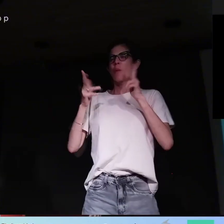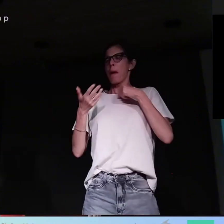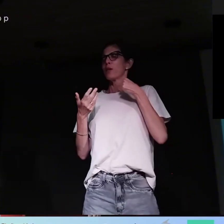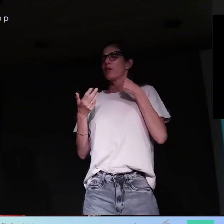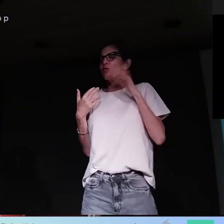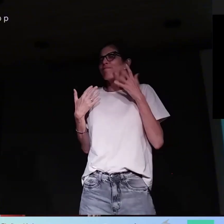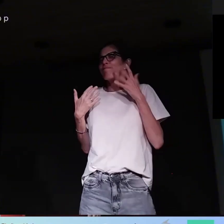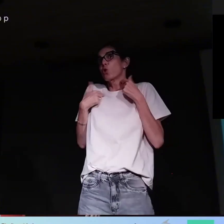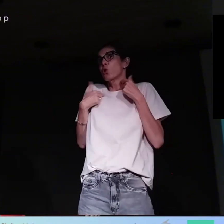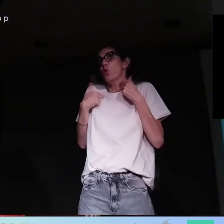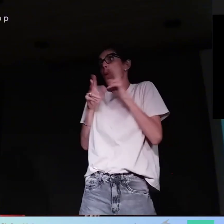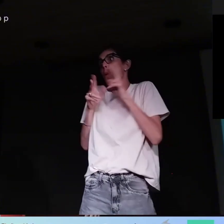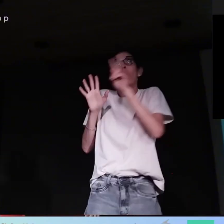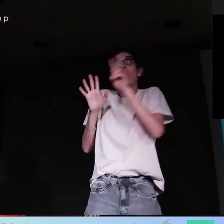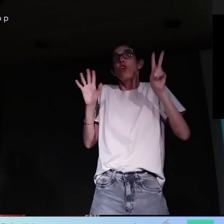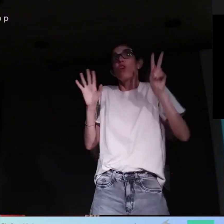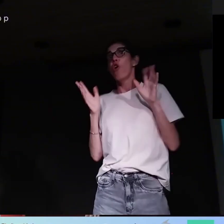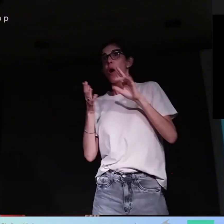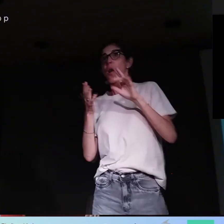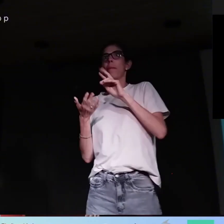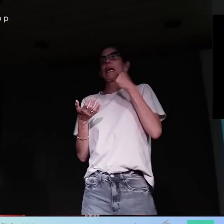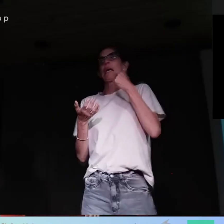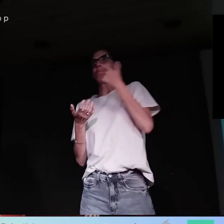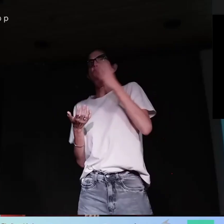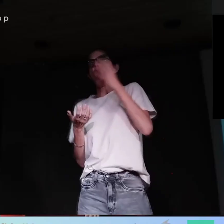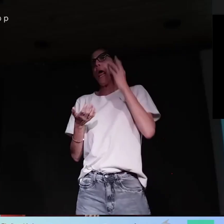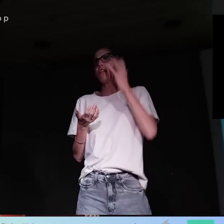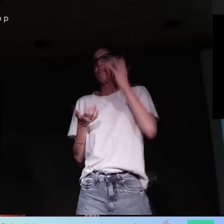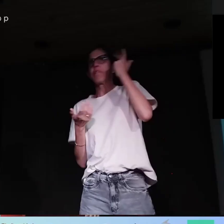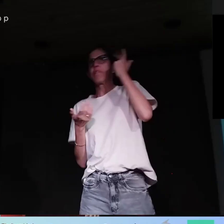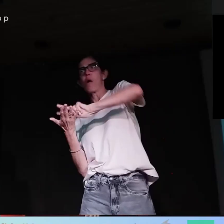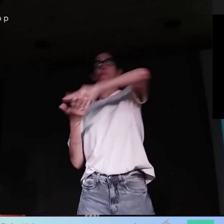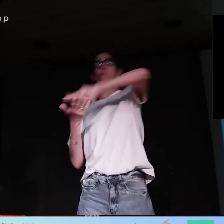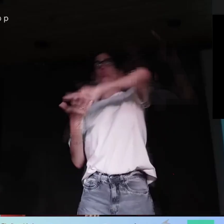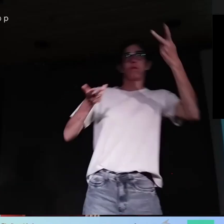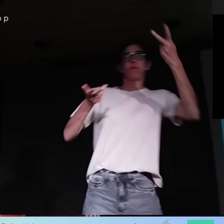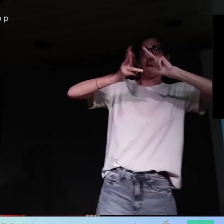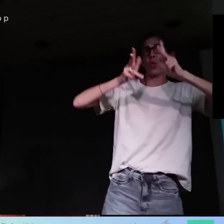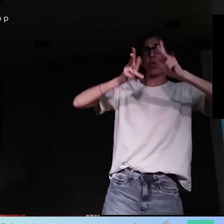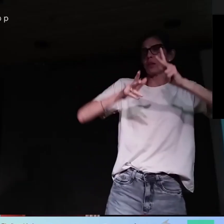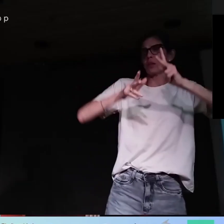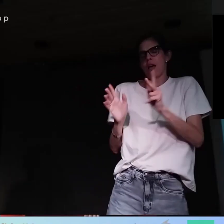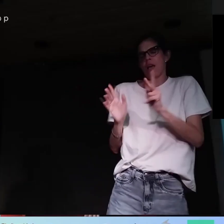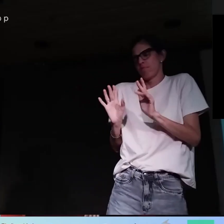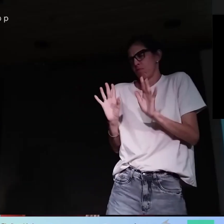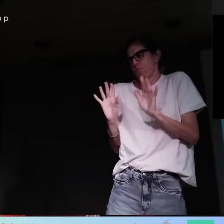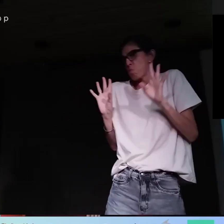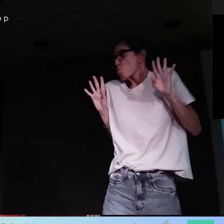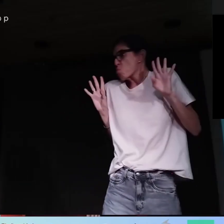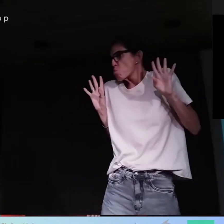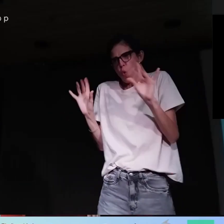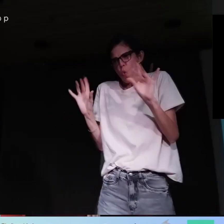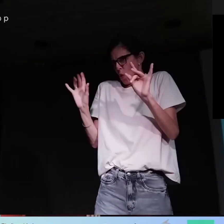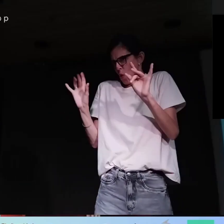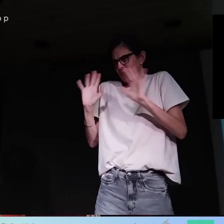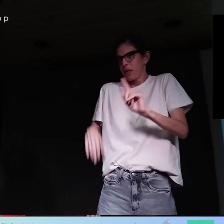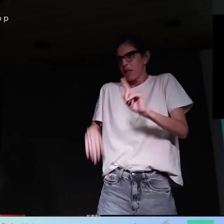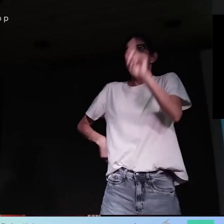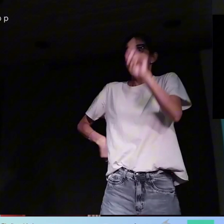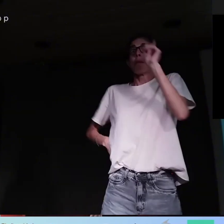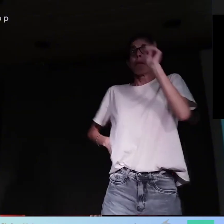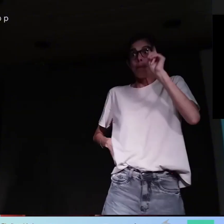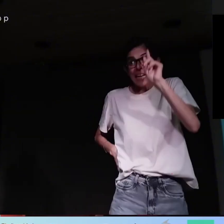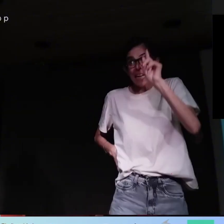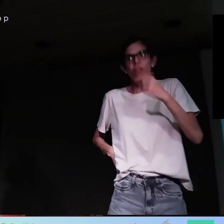que si es más rápido, más lento, expresan diferentes cuestiones. Entonces, la traducción a la lengua de señas